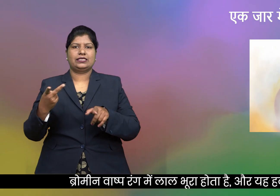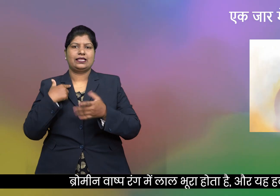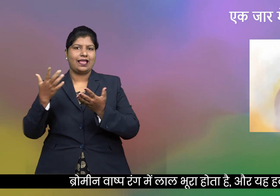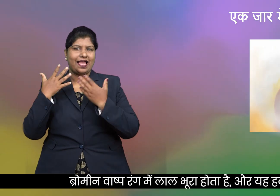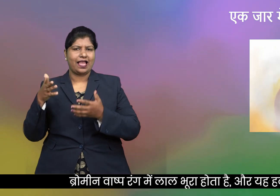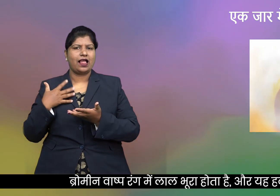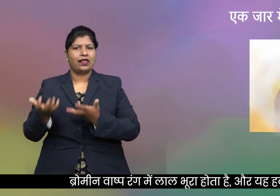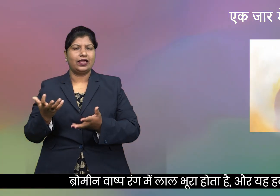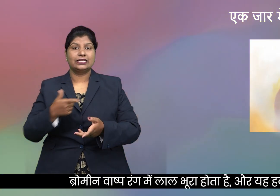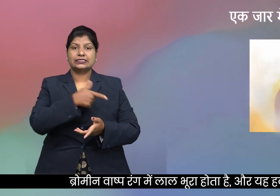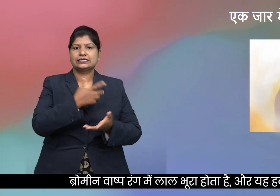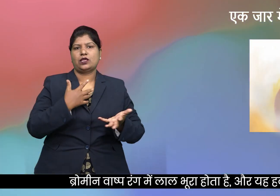है।